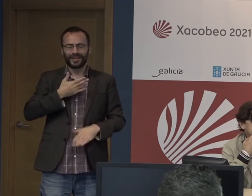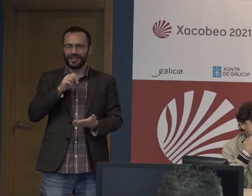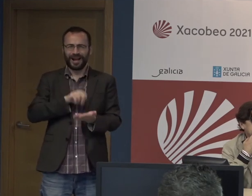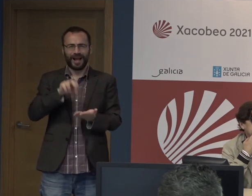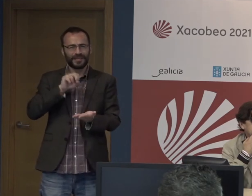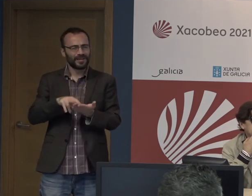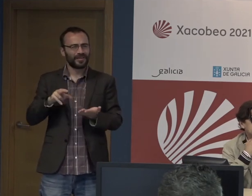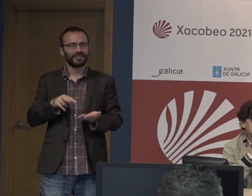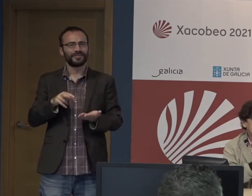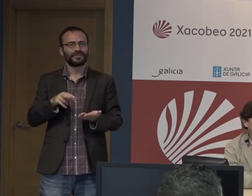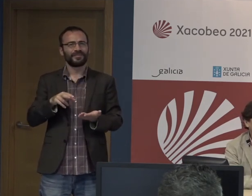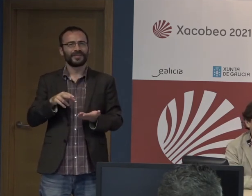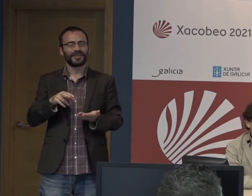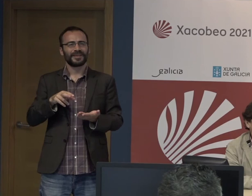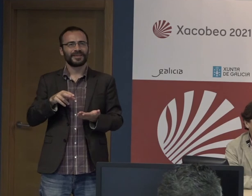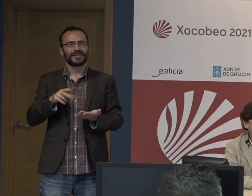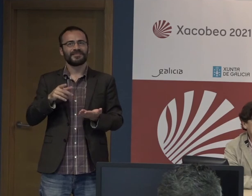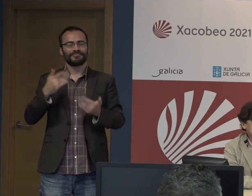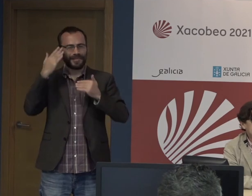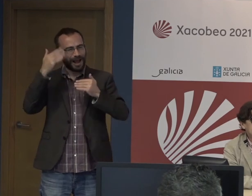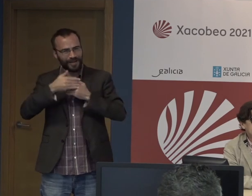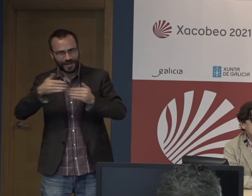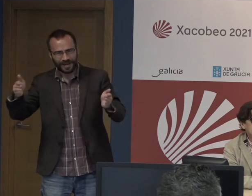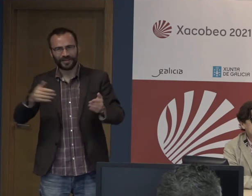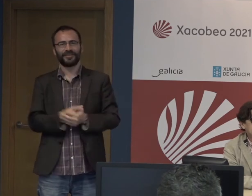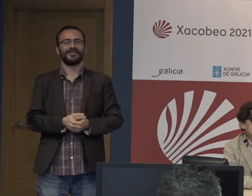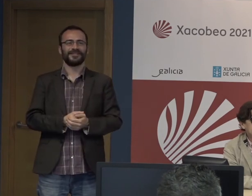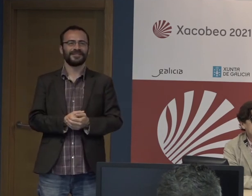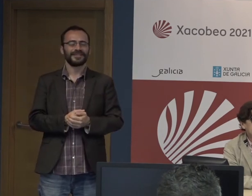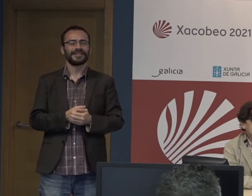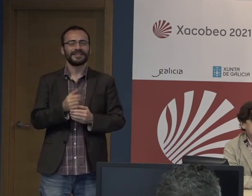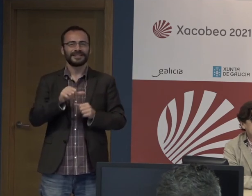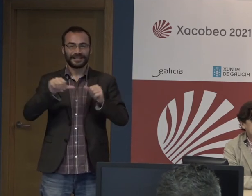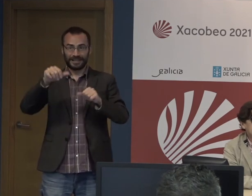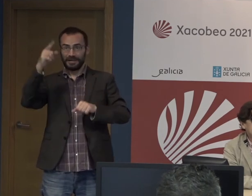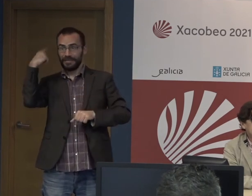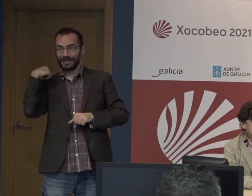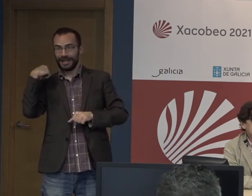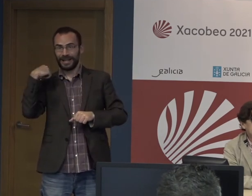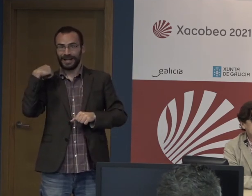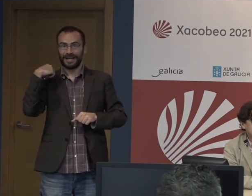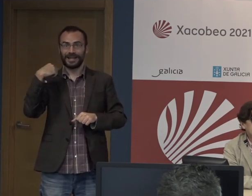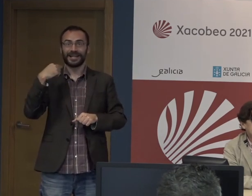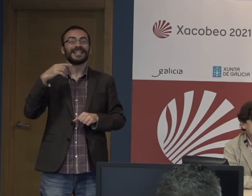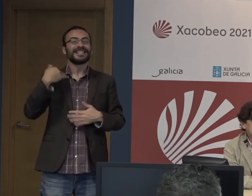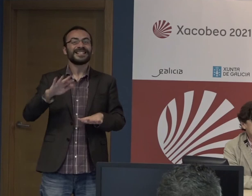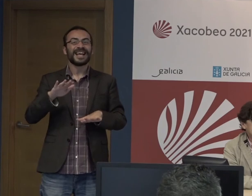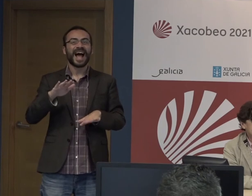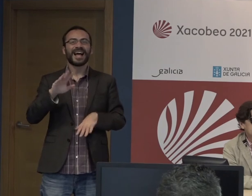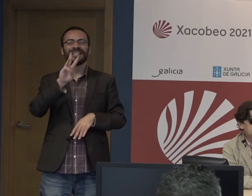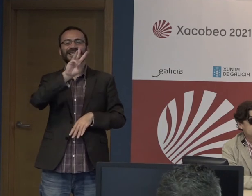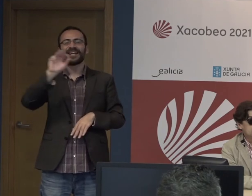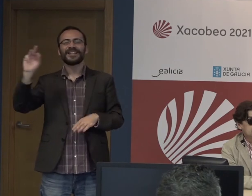camino es algo tan abierto, a pensar que la semana pasada recibimos el peregrino número